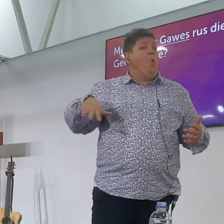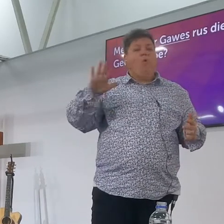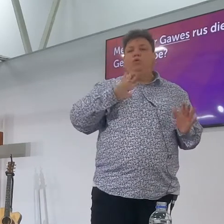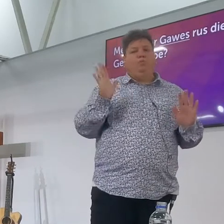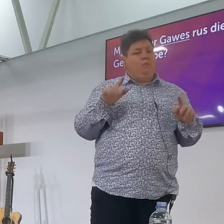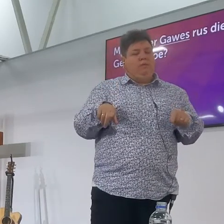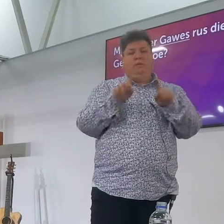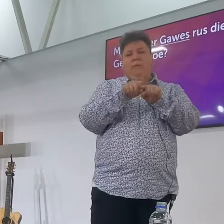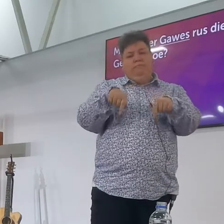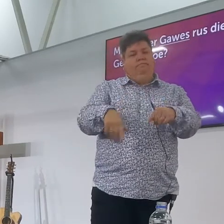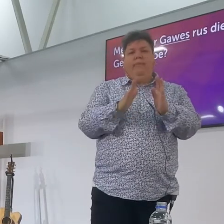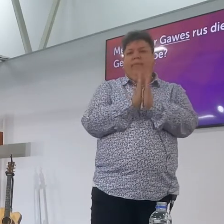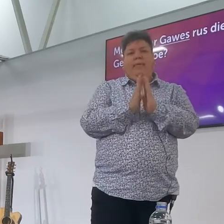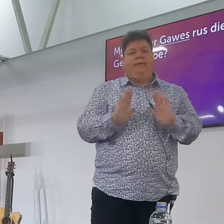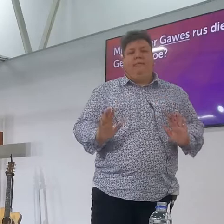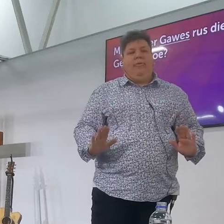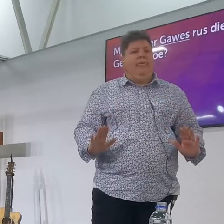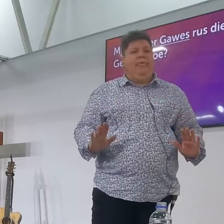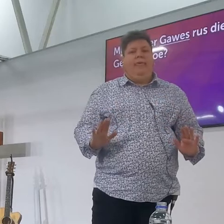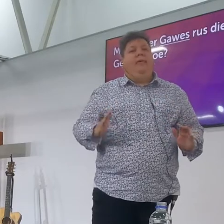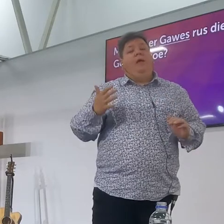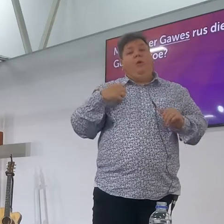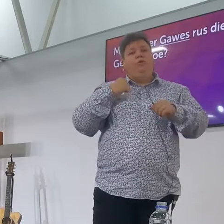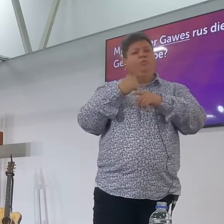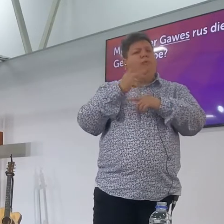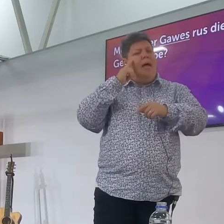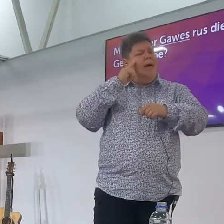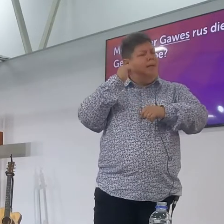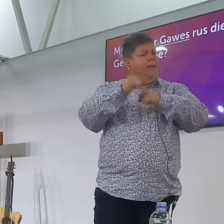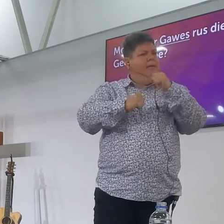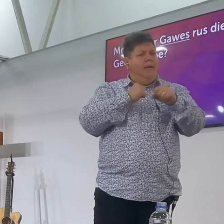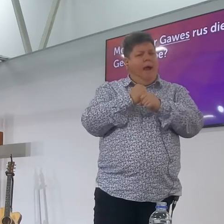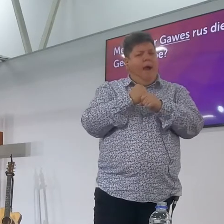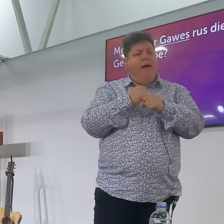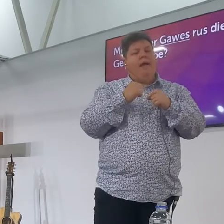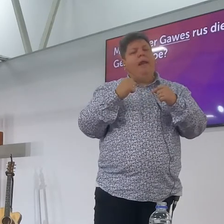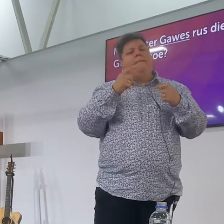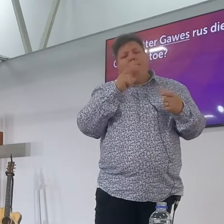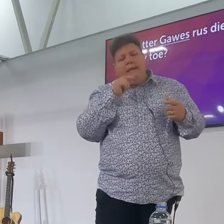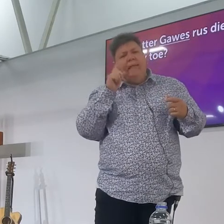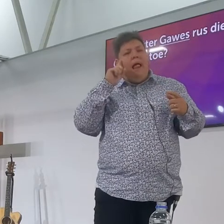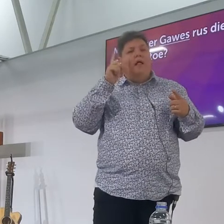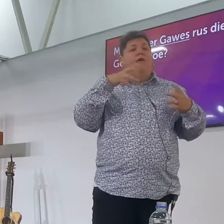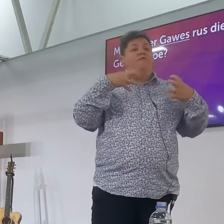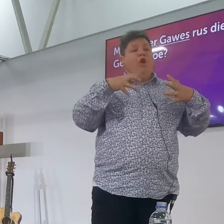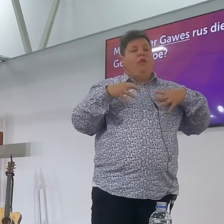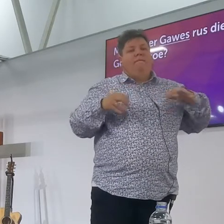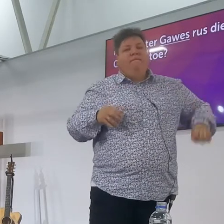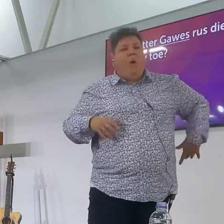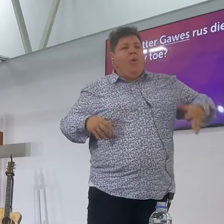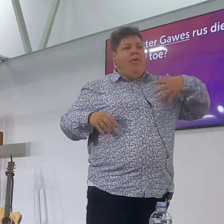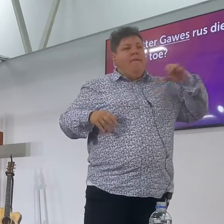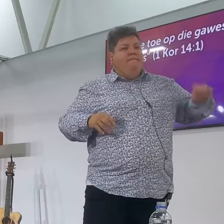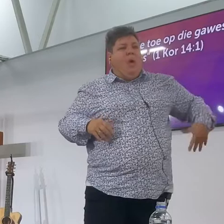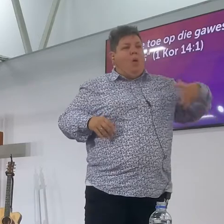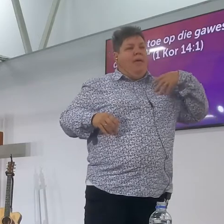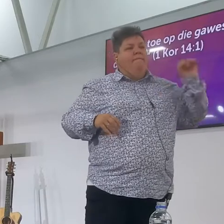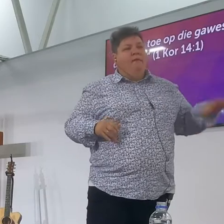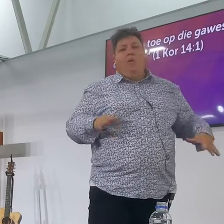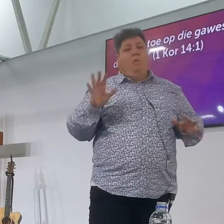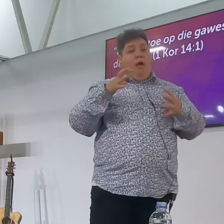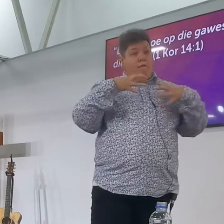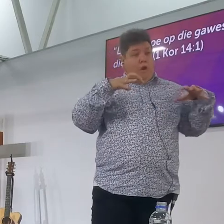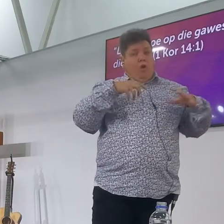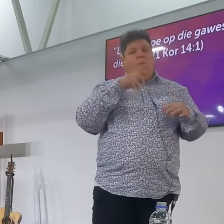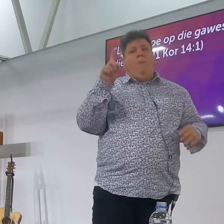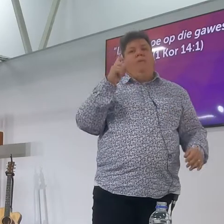wees dat ons nie die gawes najaag en die vrug nalaat nie. Die vrug kom eerste in ons lewe.